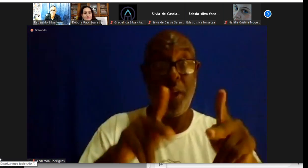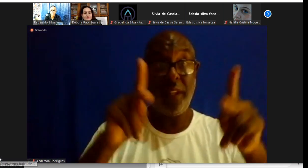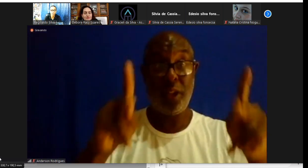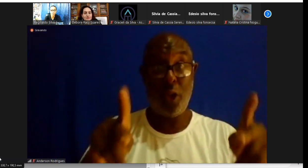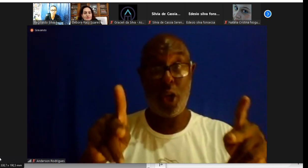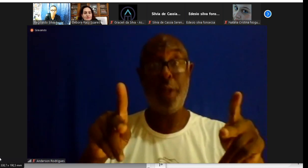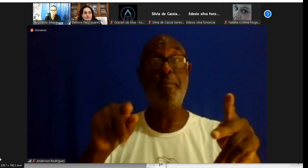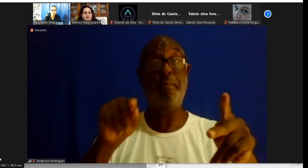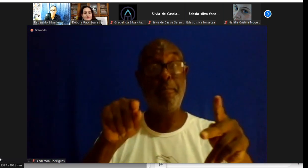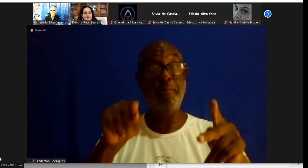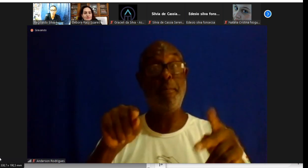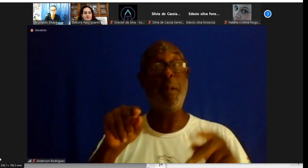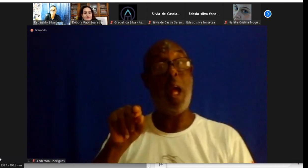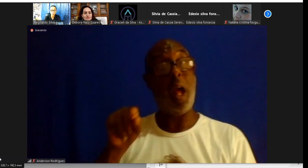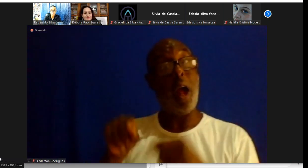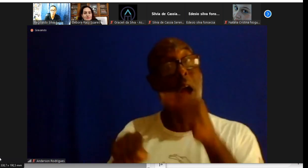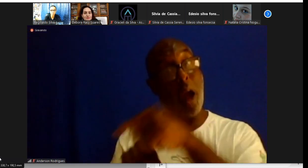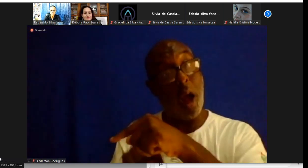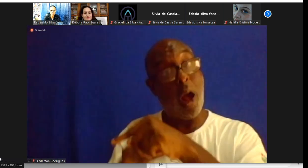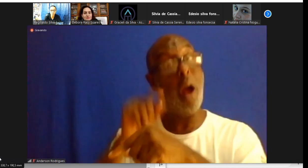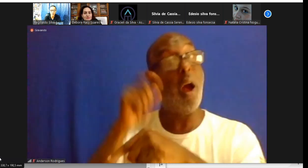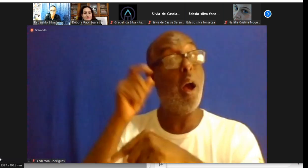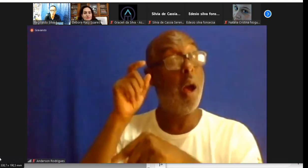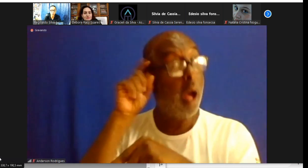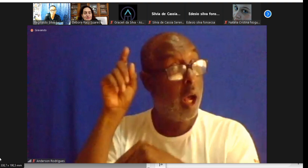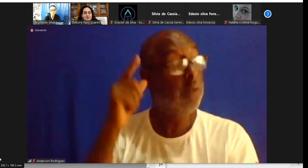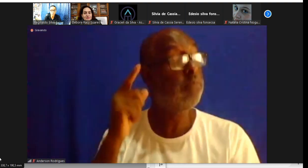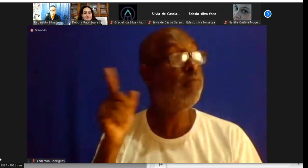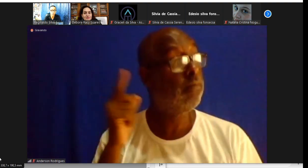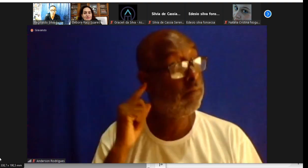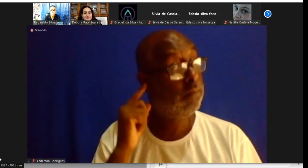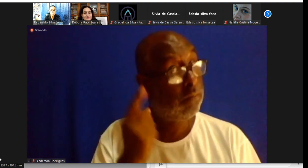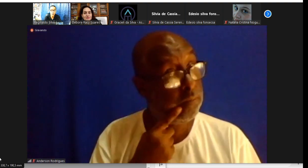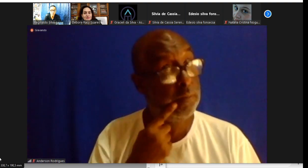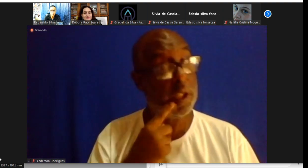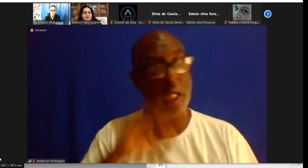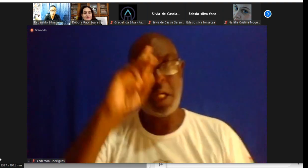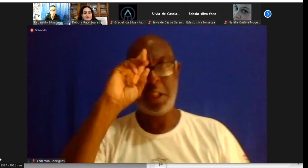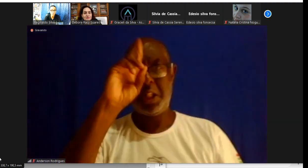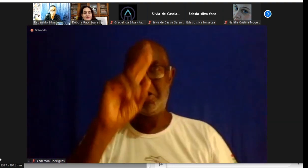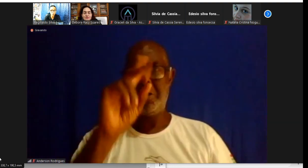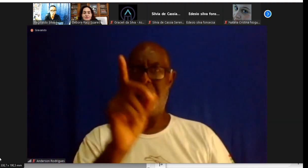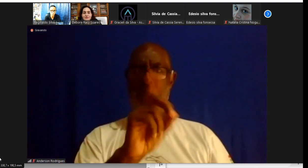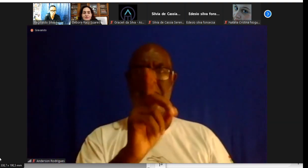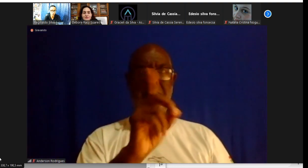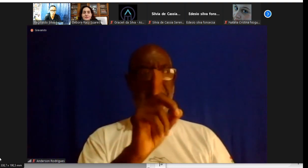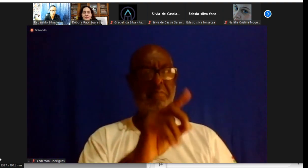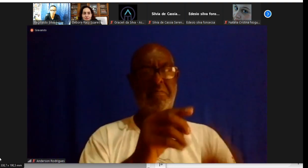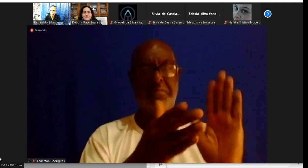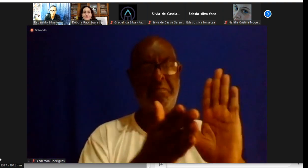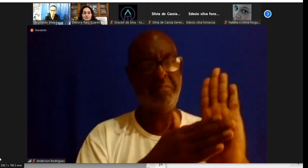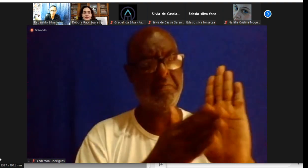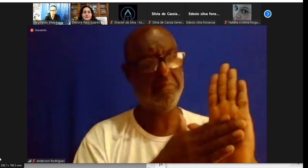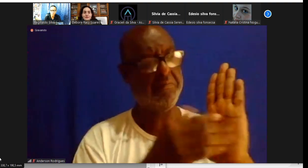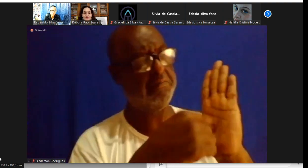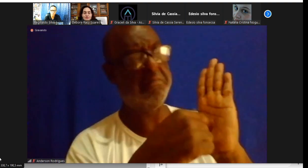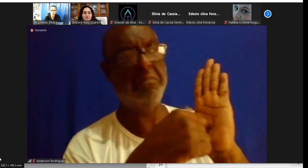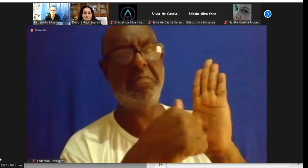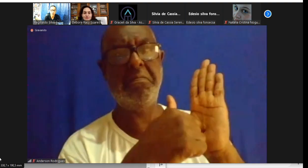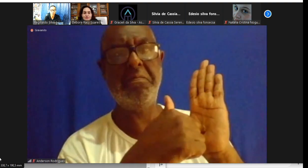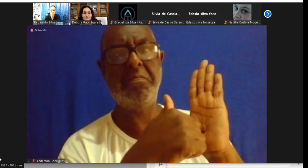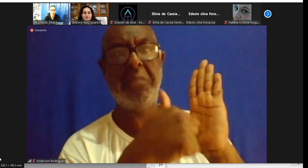Então, a professora, né, no caso o professor disse, olha, o Anderson, ele é surdo. Aí o diretor